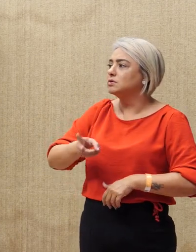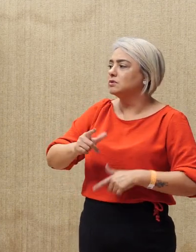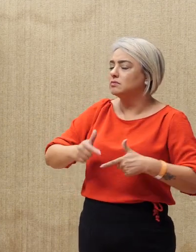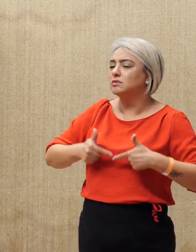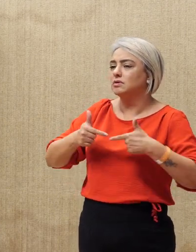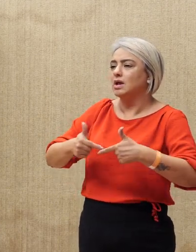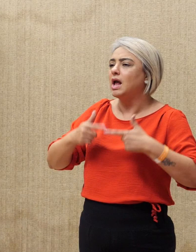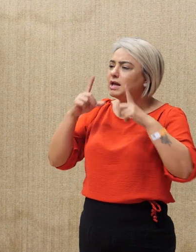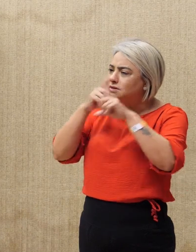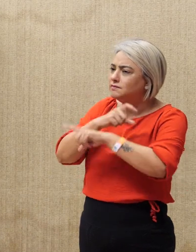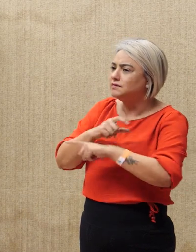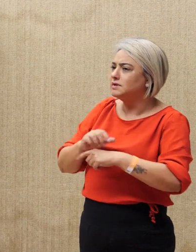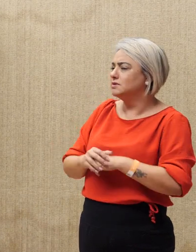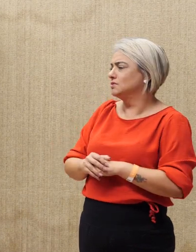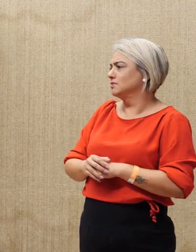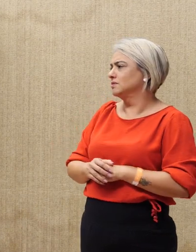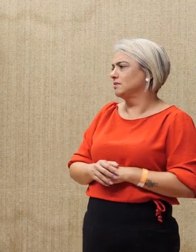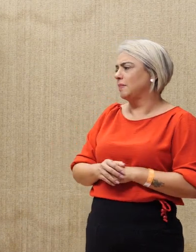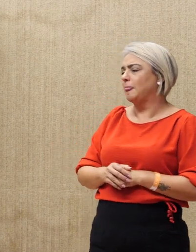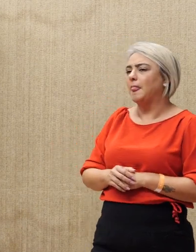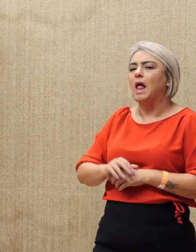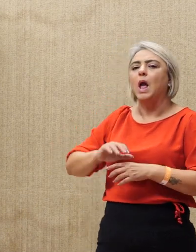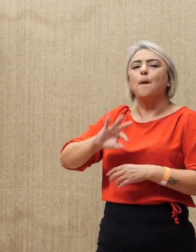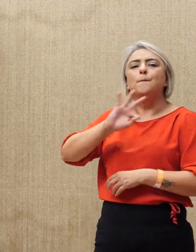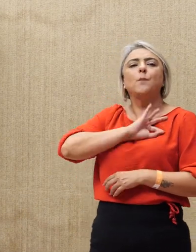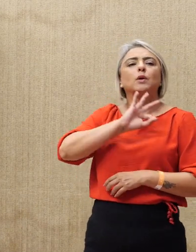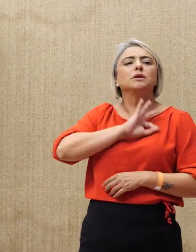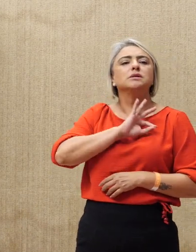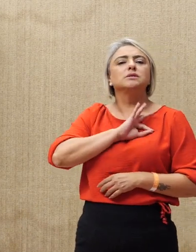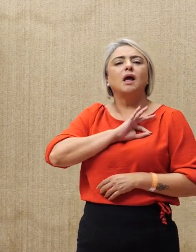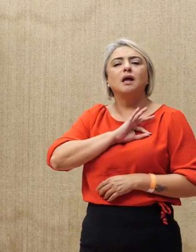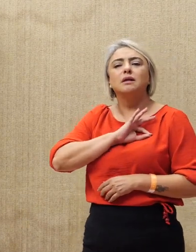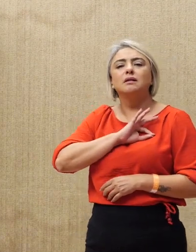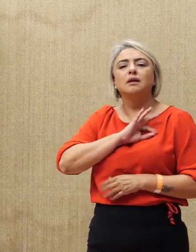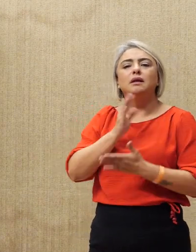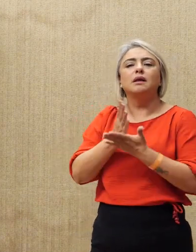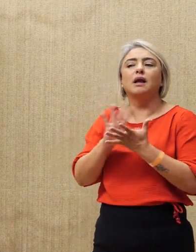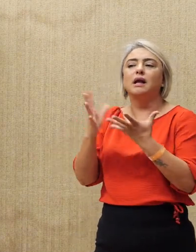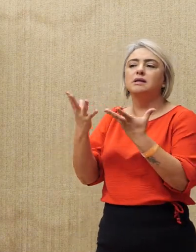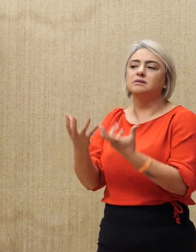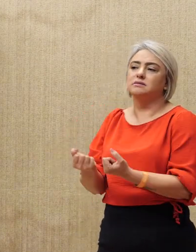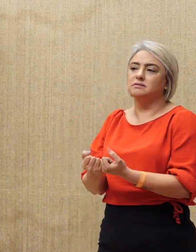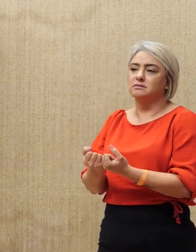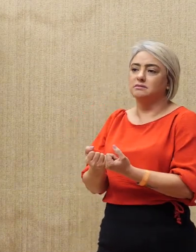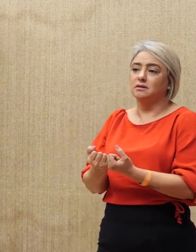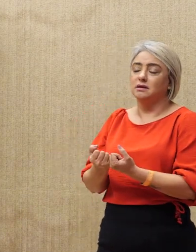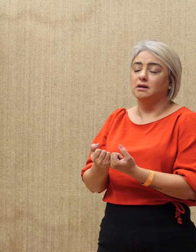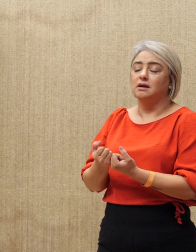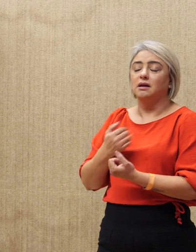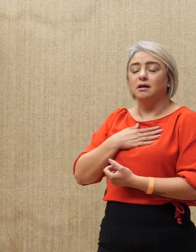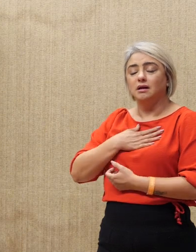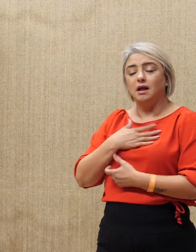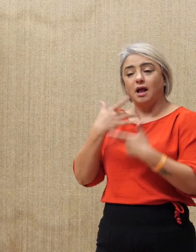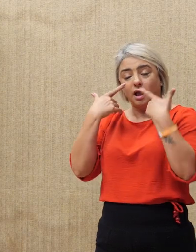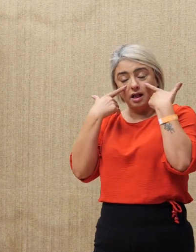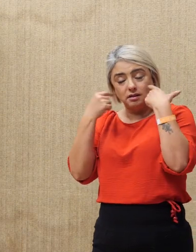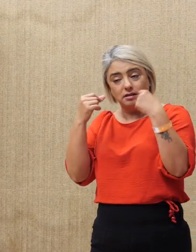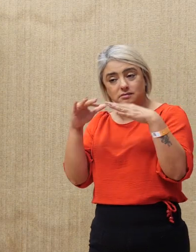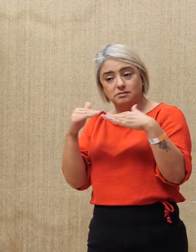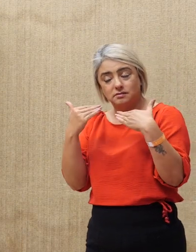luta. É difícil... os policiais que acabam aderindo a essa luta. E eu gostaria de chamar a